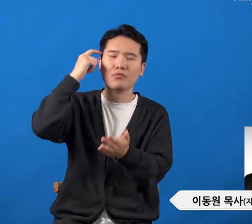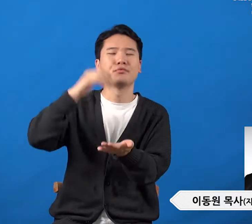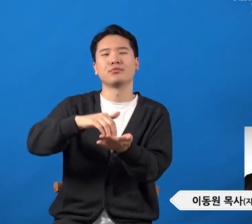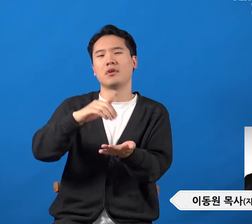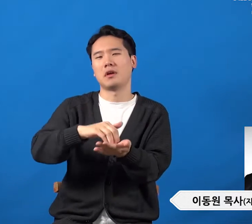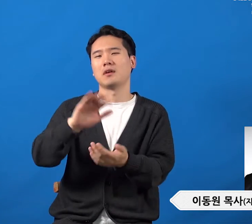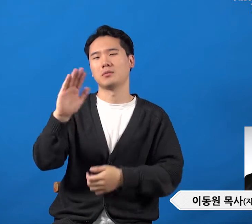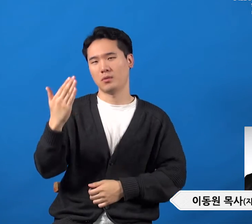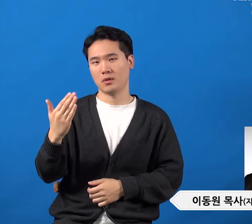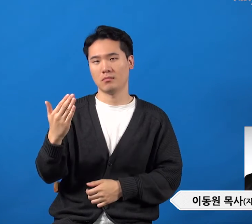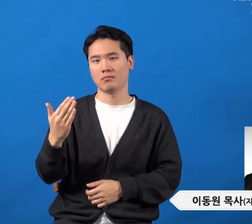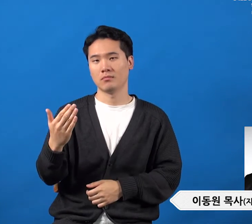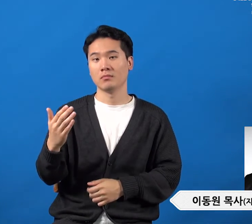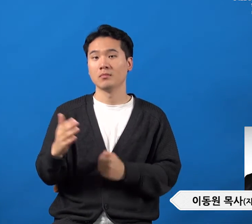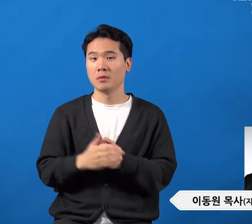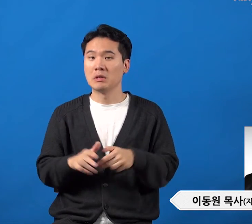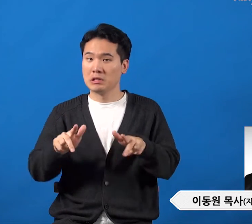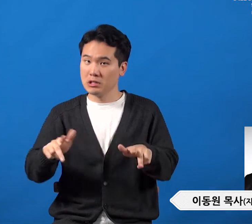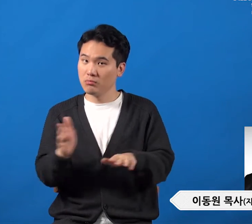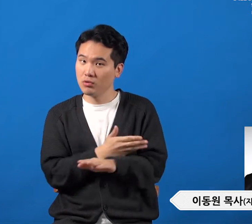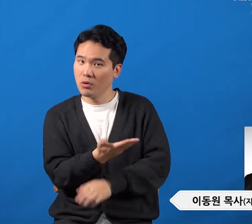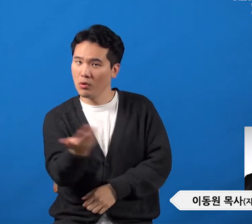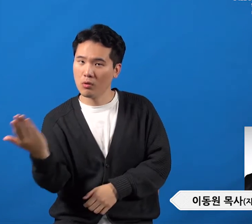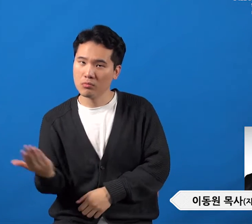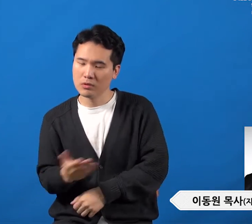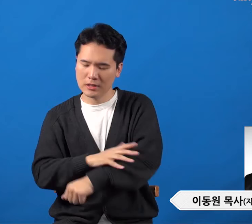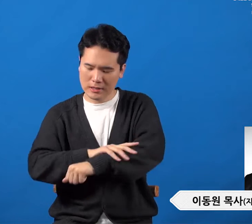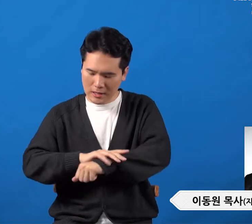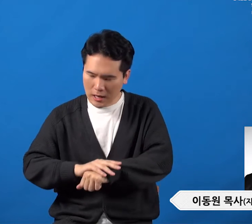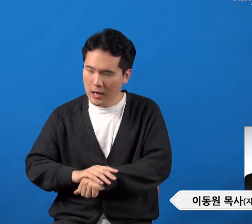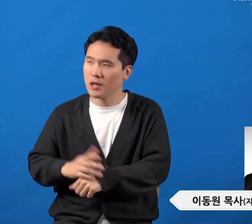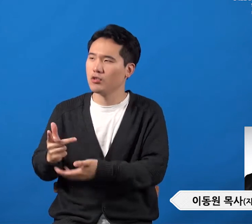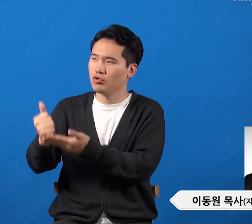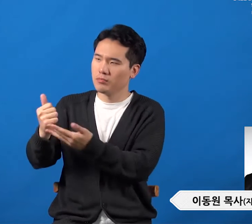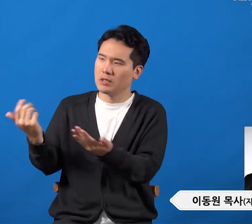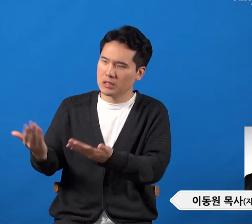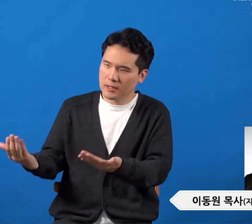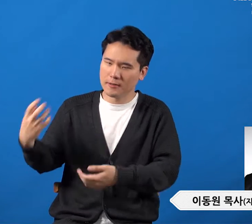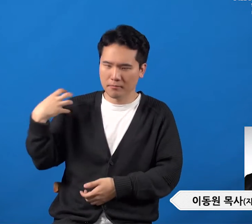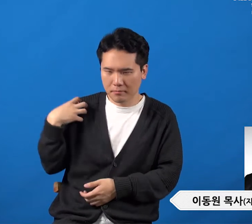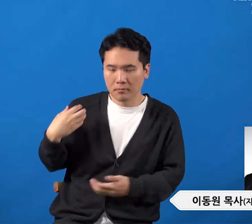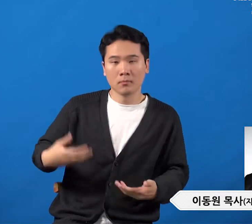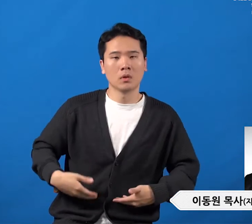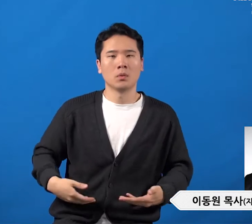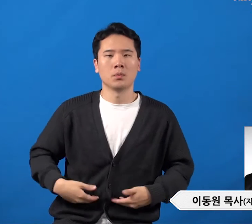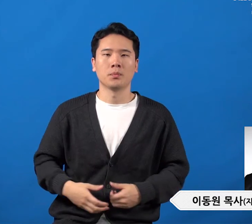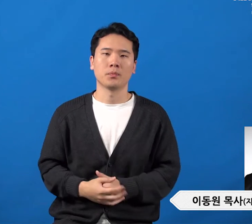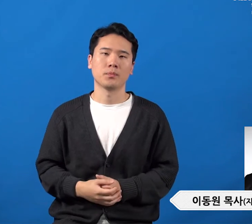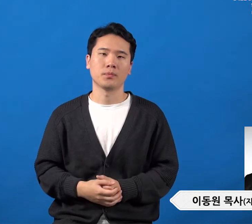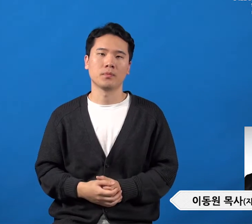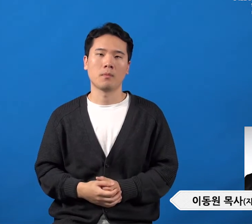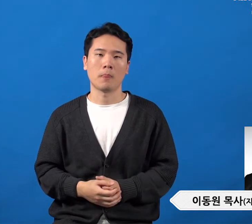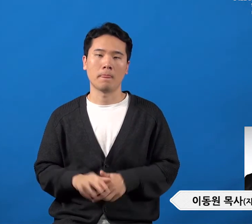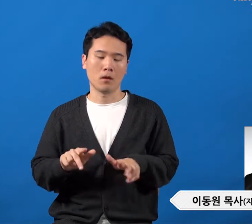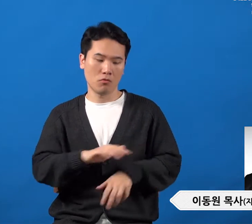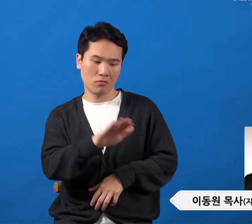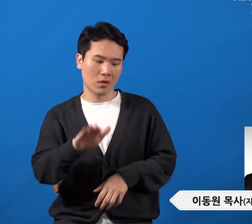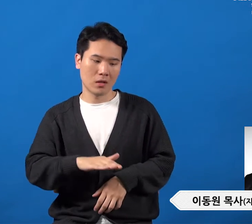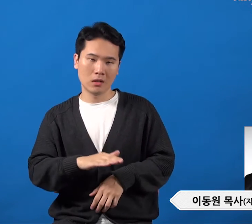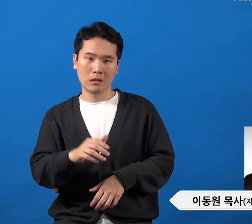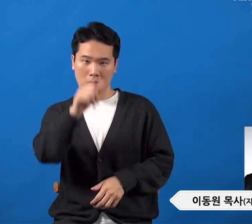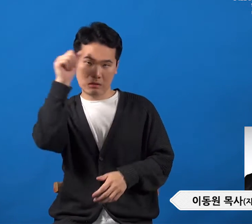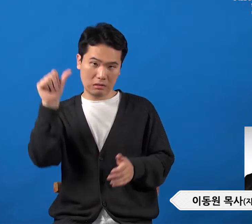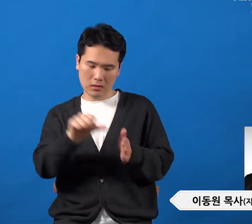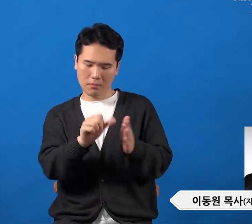지금부터 뭔가를 하셔야 돼요. 사역을 하셔야 돼요. 큰 일이든 작은 일이든. 자, 우리가 인생을 마무리할 즈음에